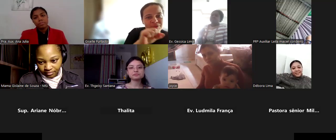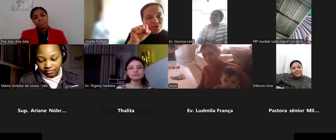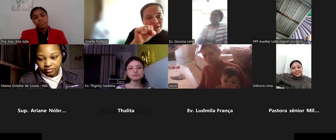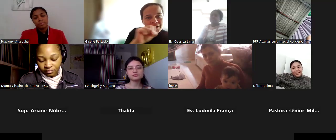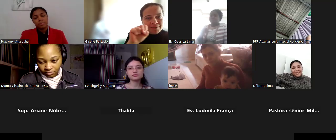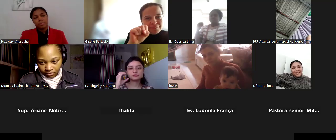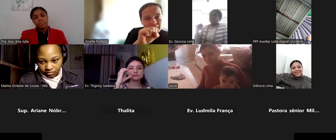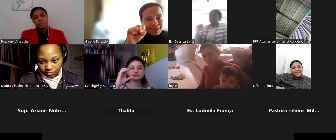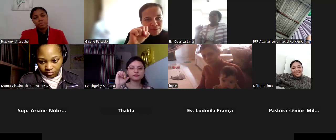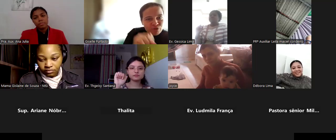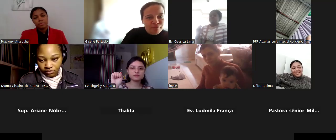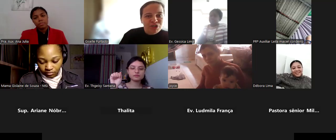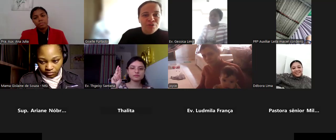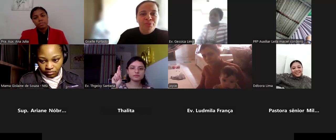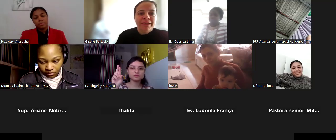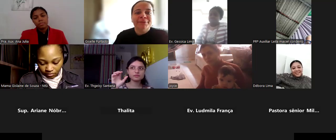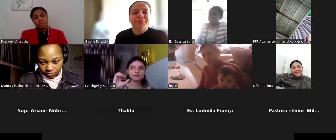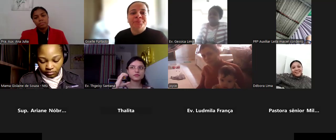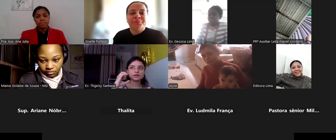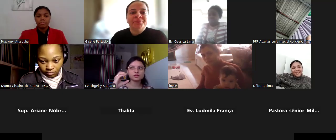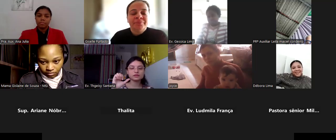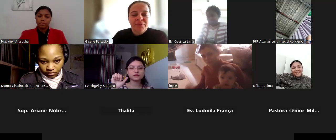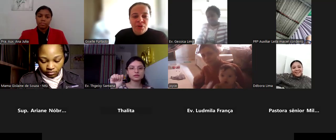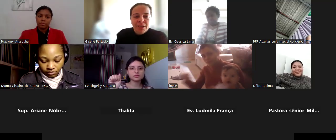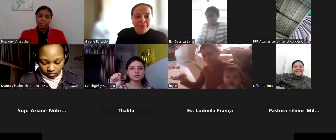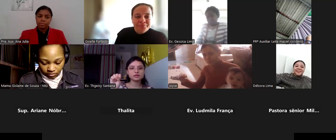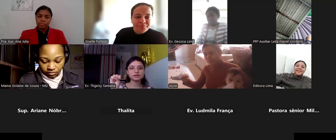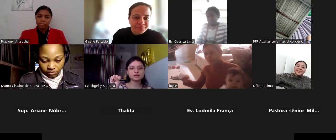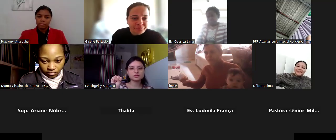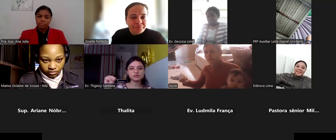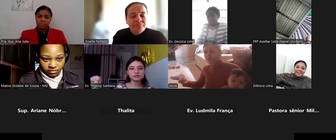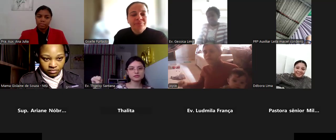Só dá aquele movimentinho pro lado. Ok?